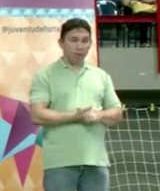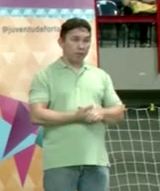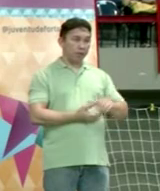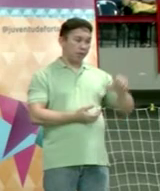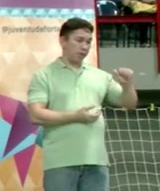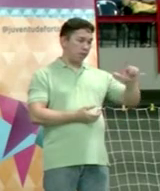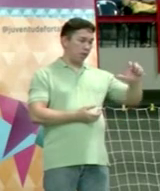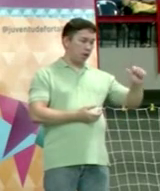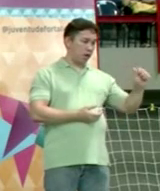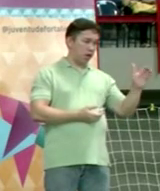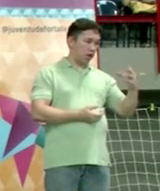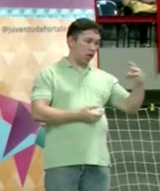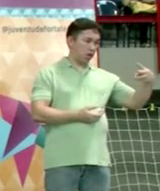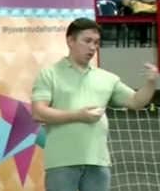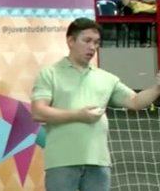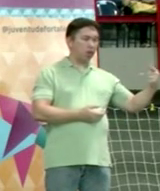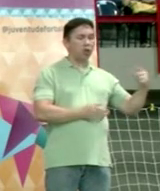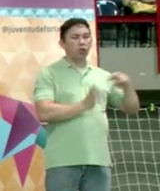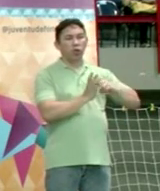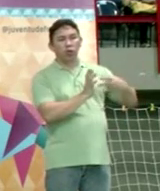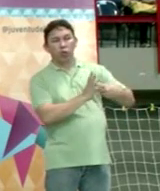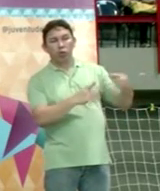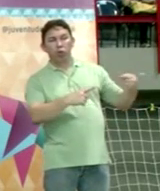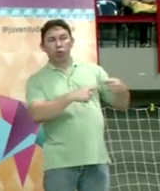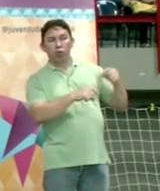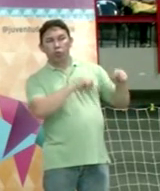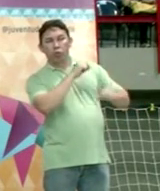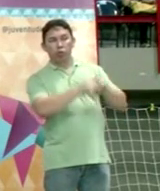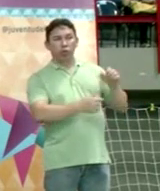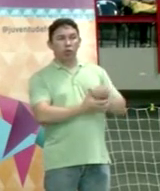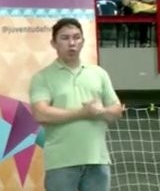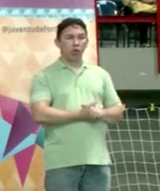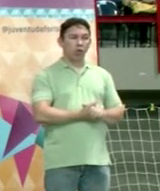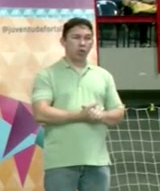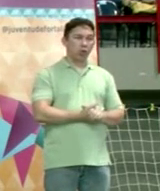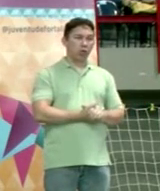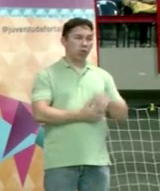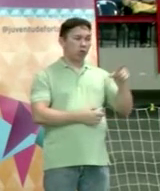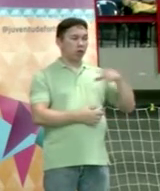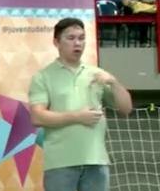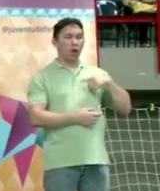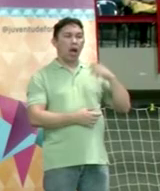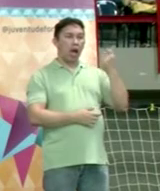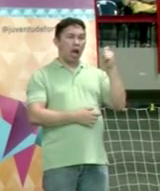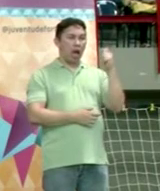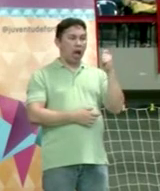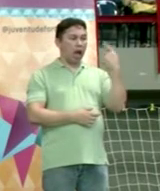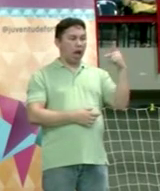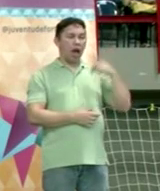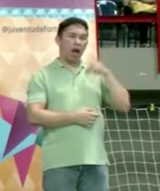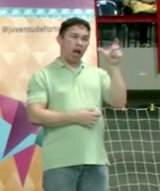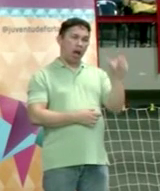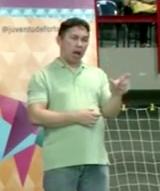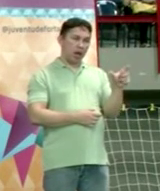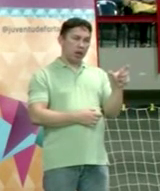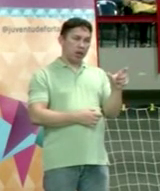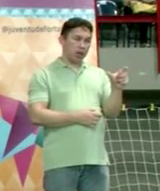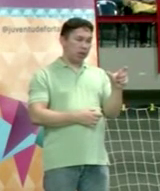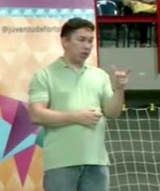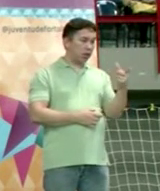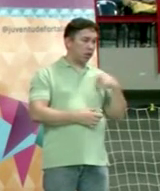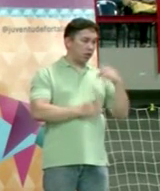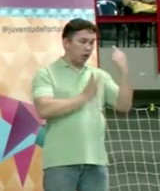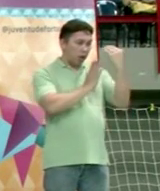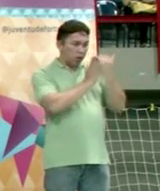Esse Arla 32, o que é que ele representa? É agente redutor líquido